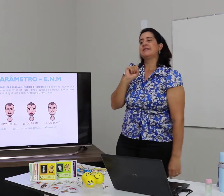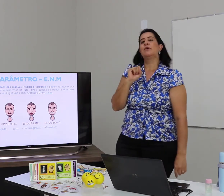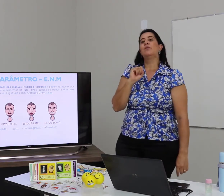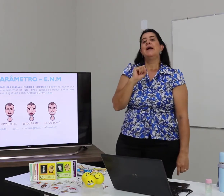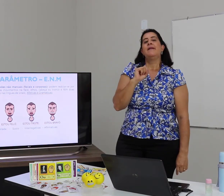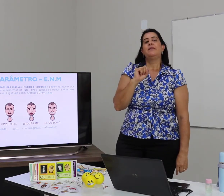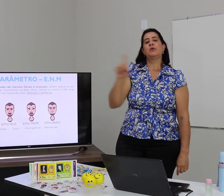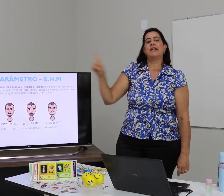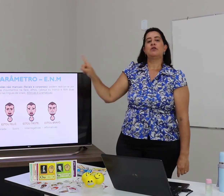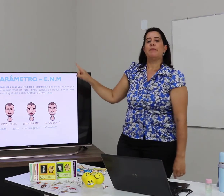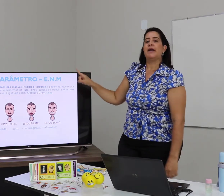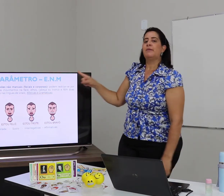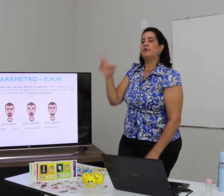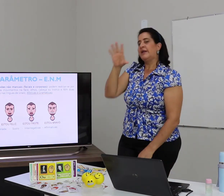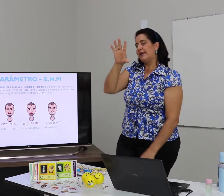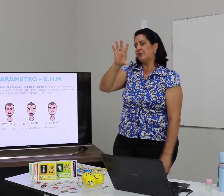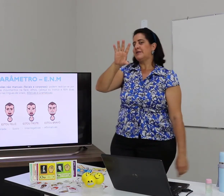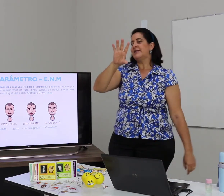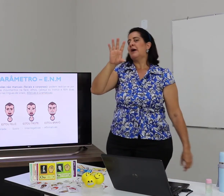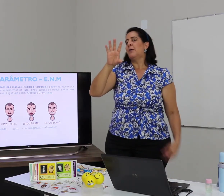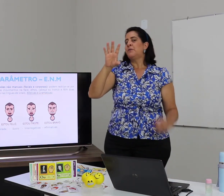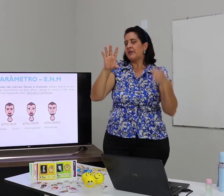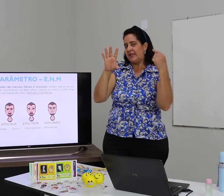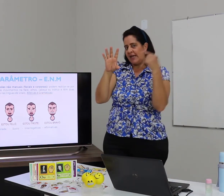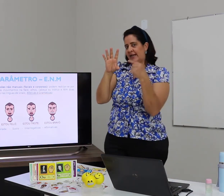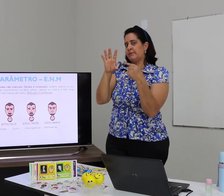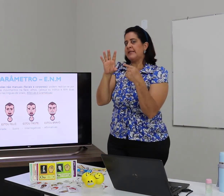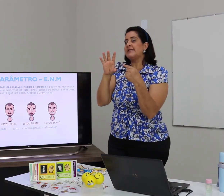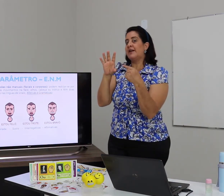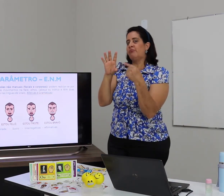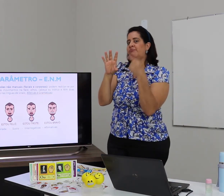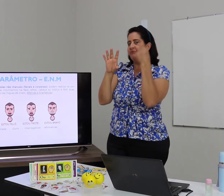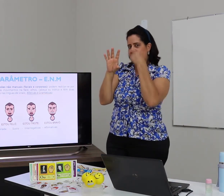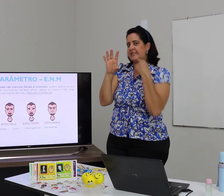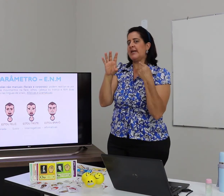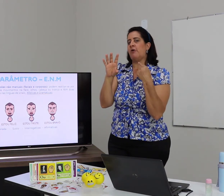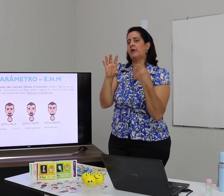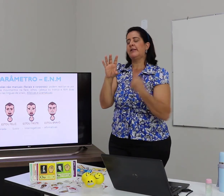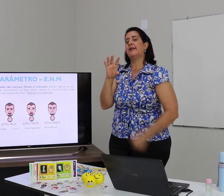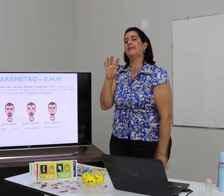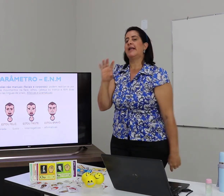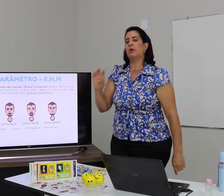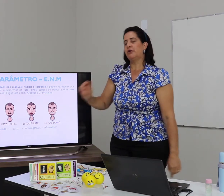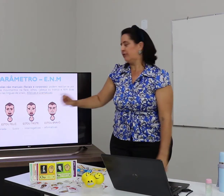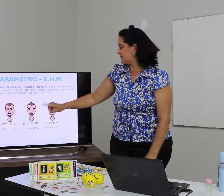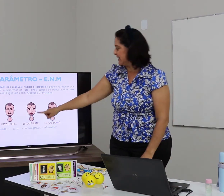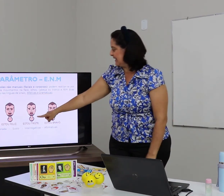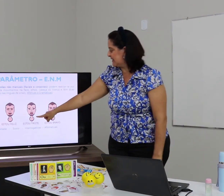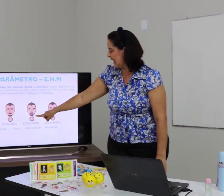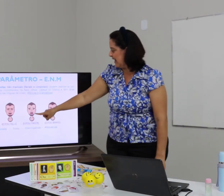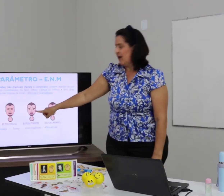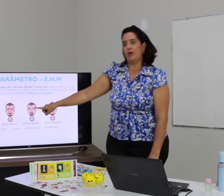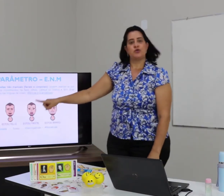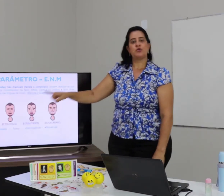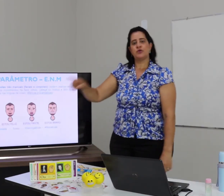reflexão do quinto parâmetro dentro do sinal, que é a expressão facial que tem que ter quando eu for sinalizar.